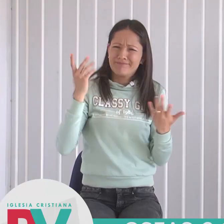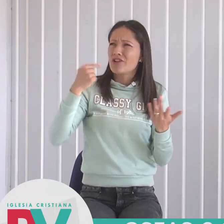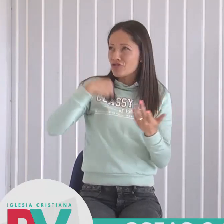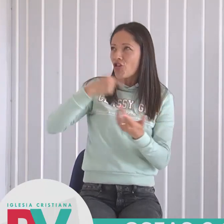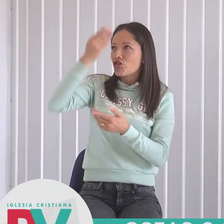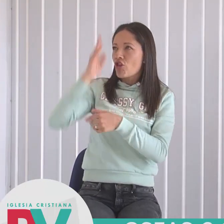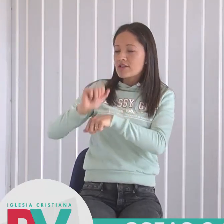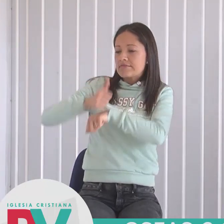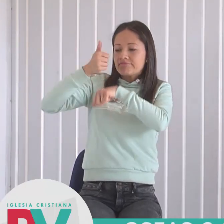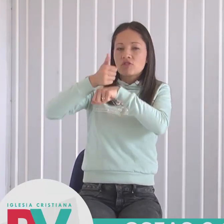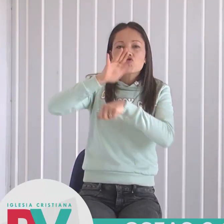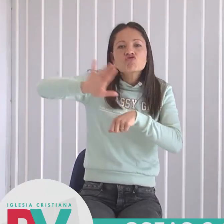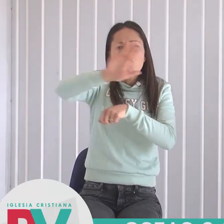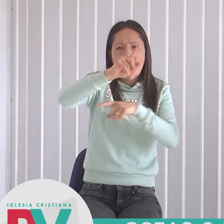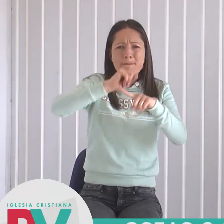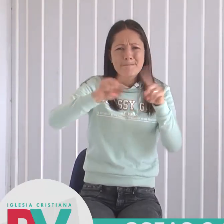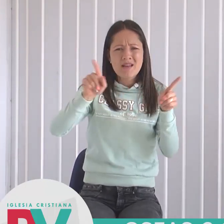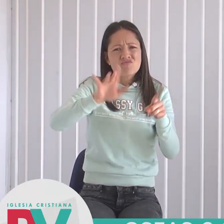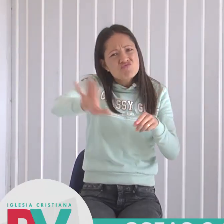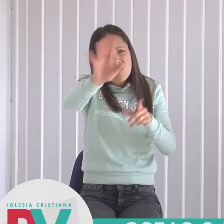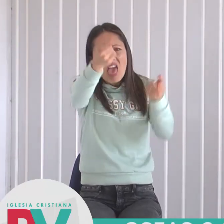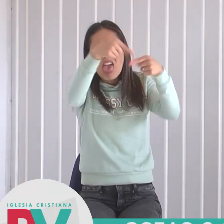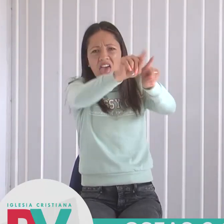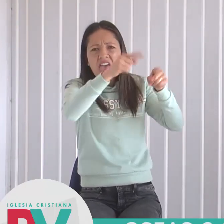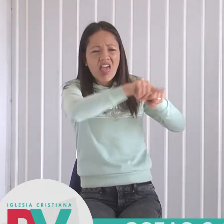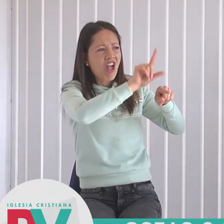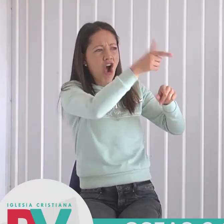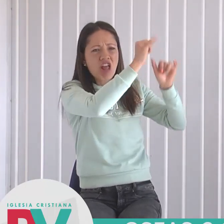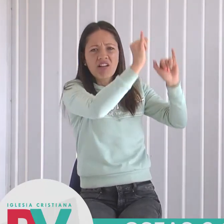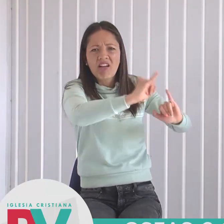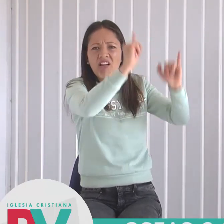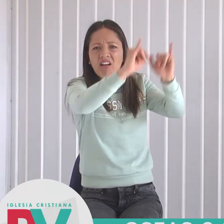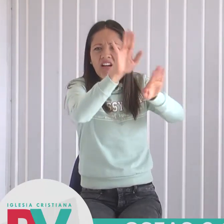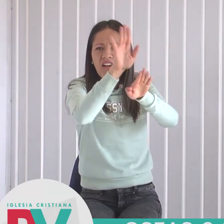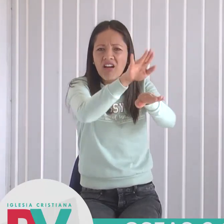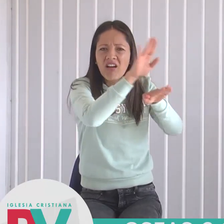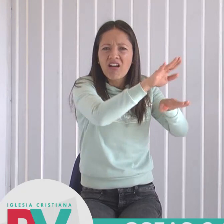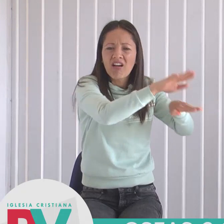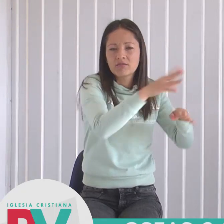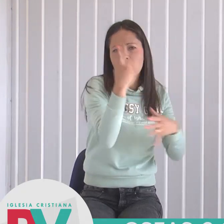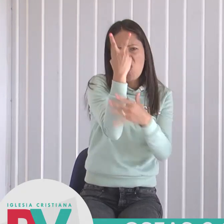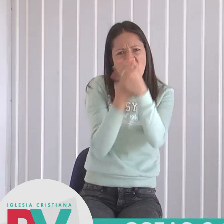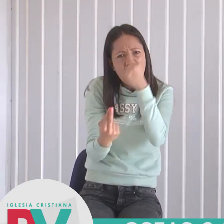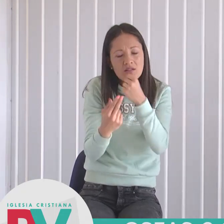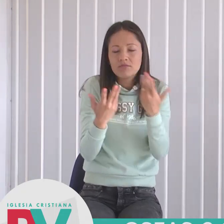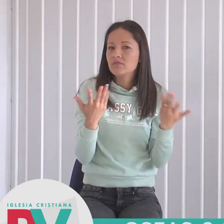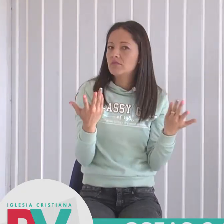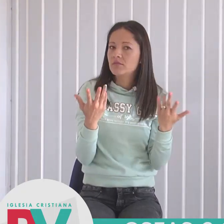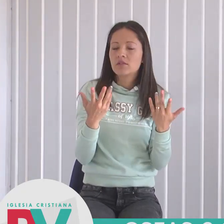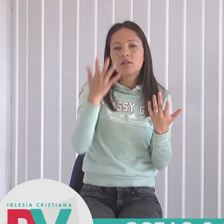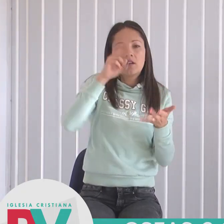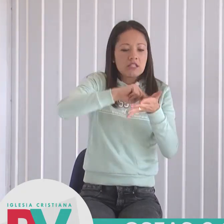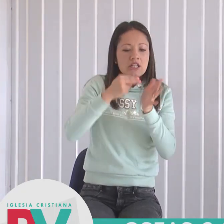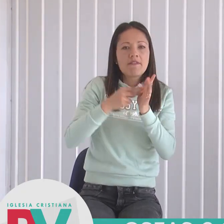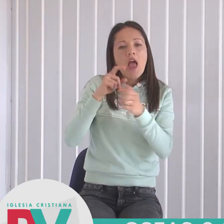tengan otros señores. Bien dijo el Señor Jesucristo: todo aquel que tiene dos señores ama a uno y aborrece al otro. Así